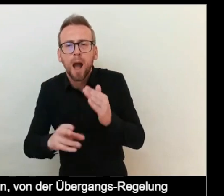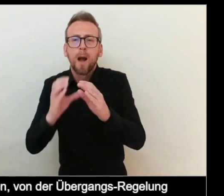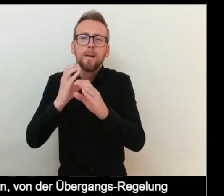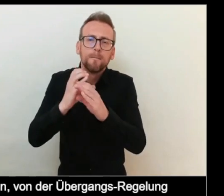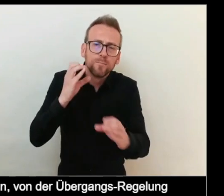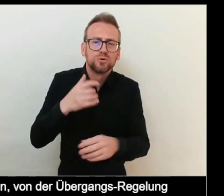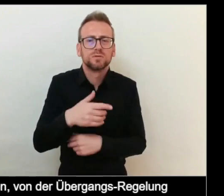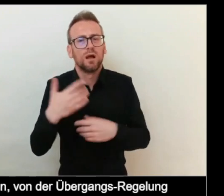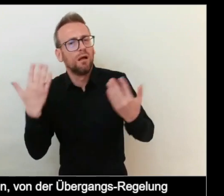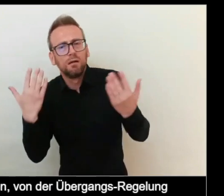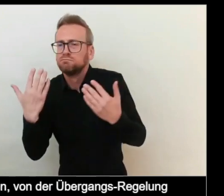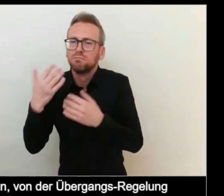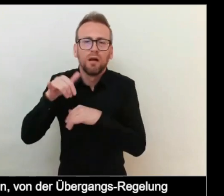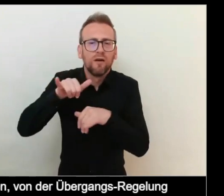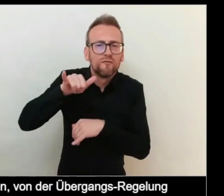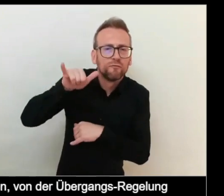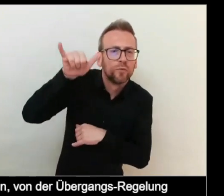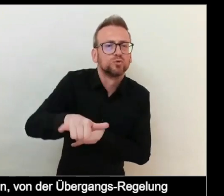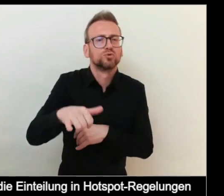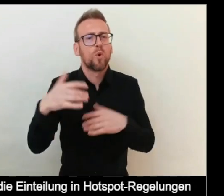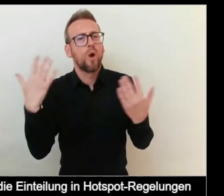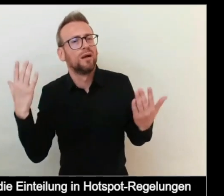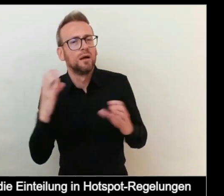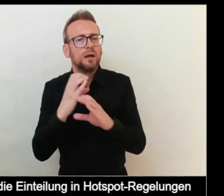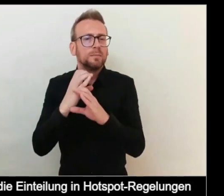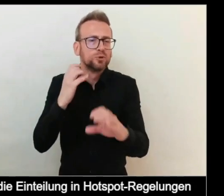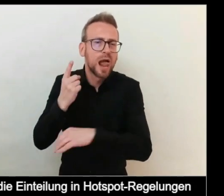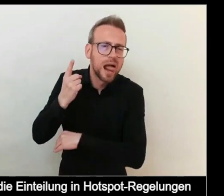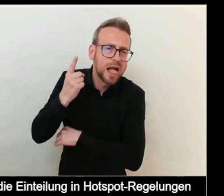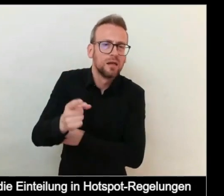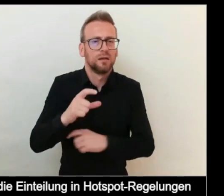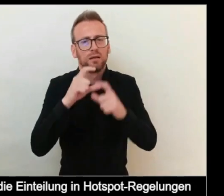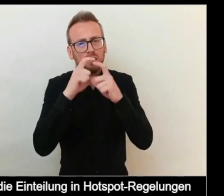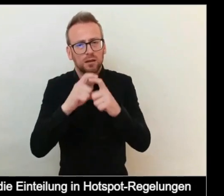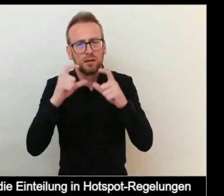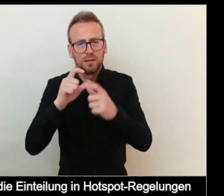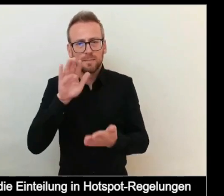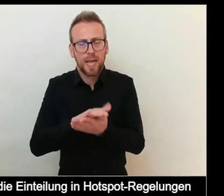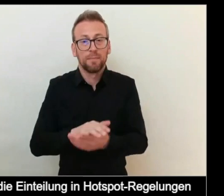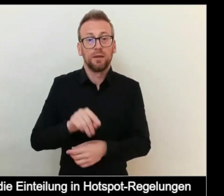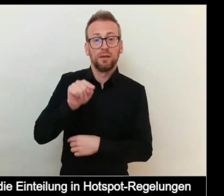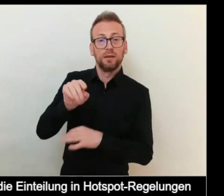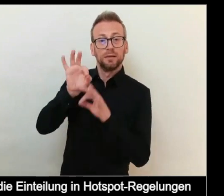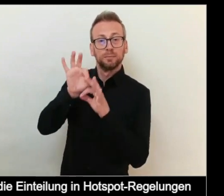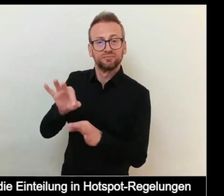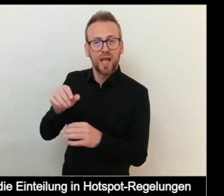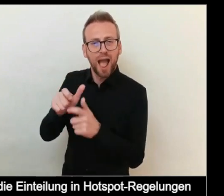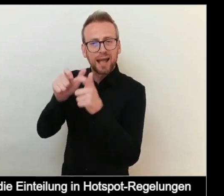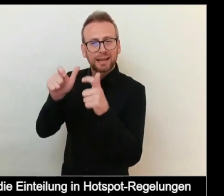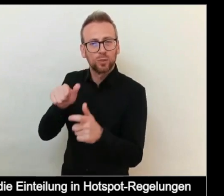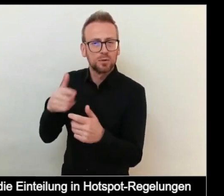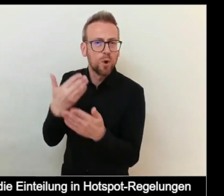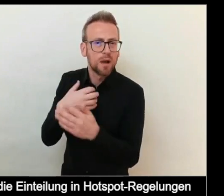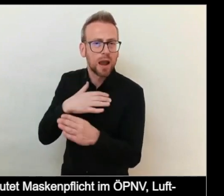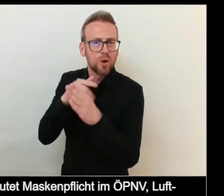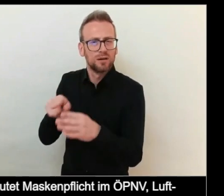dringende Bitte des Gesundheitsministers, dass wir von dieser Übergangsmöglichkeit auch in Bayern Gebrauch machen. Und deshalb